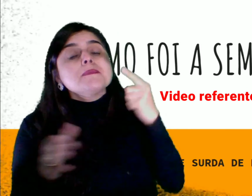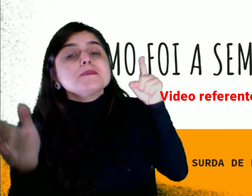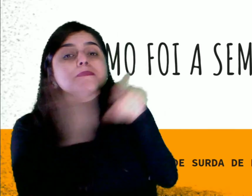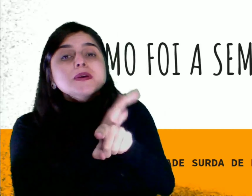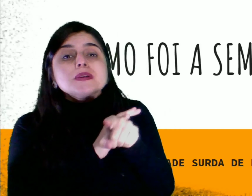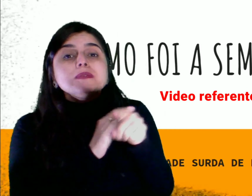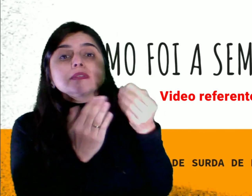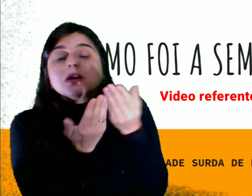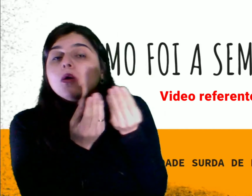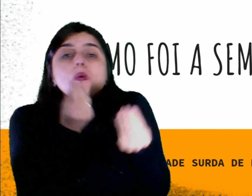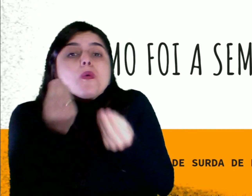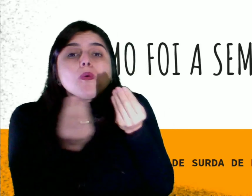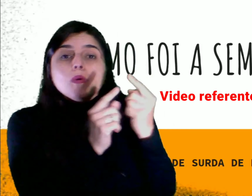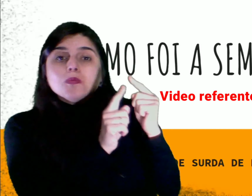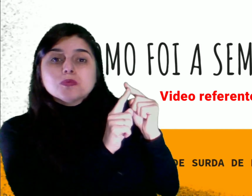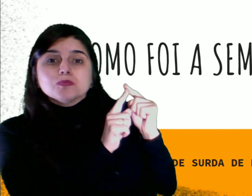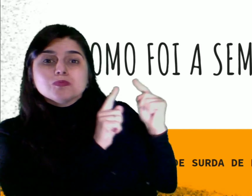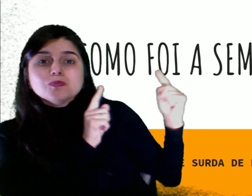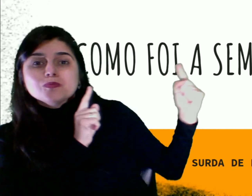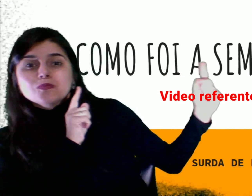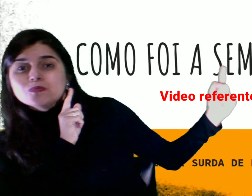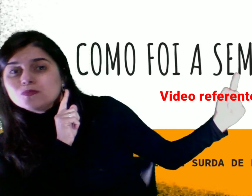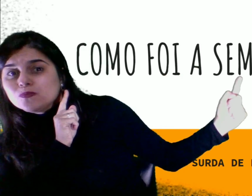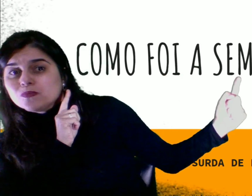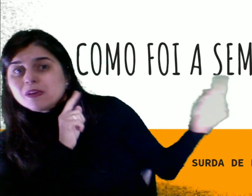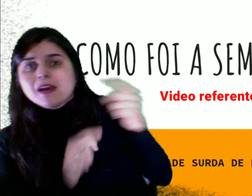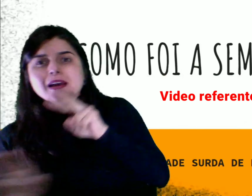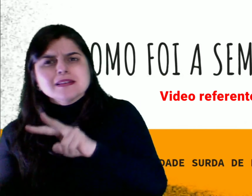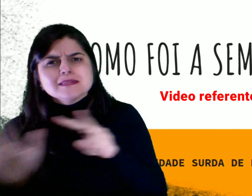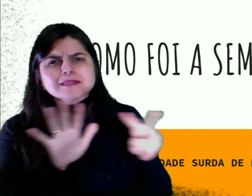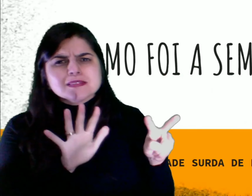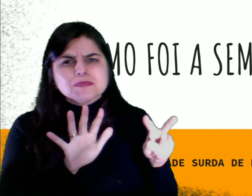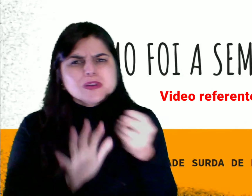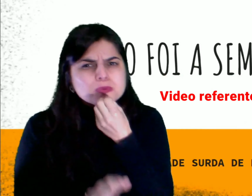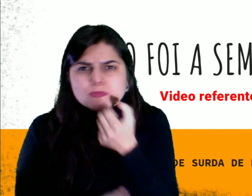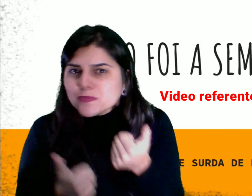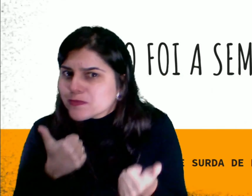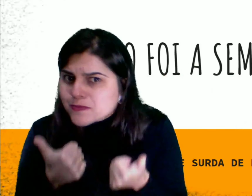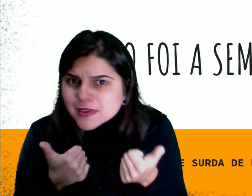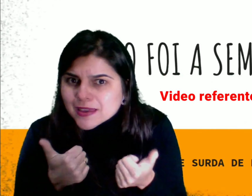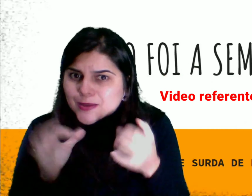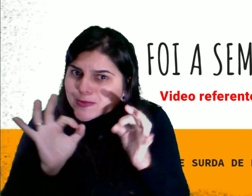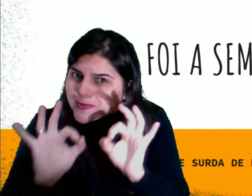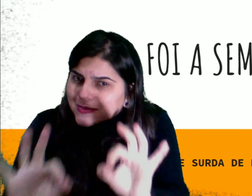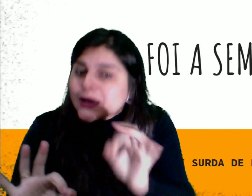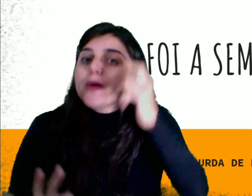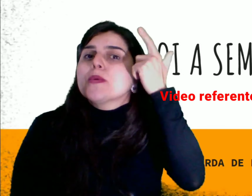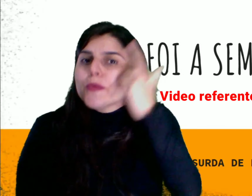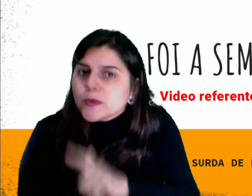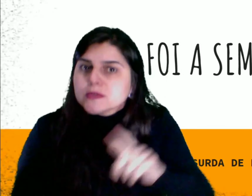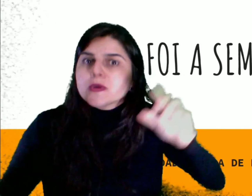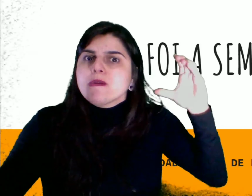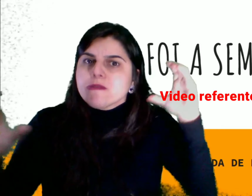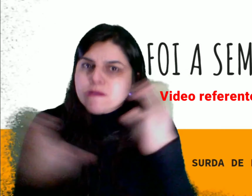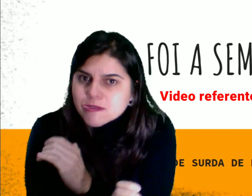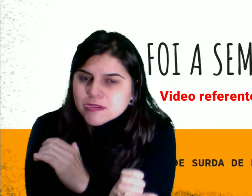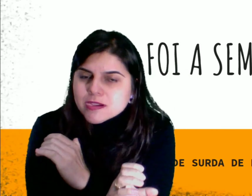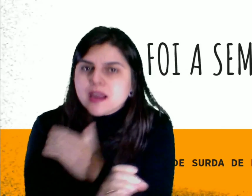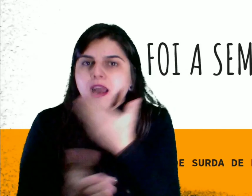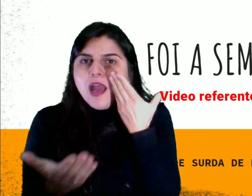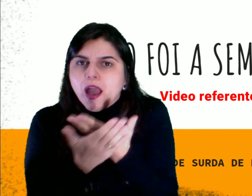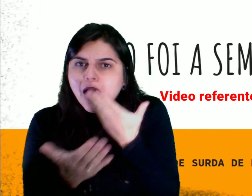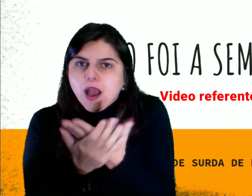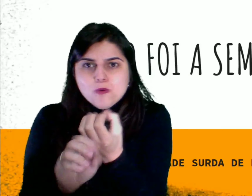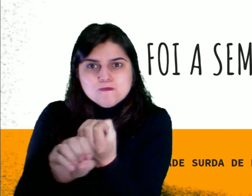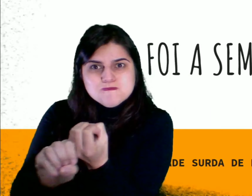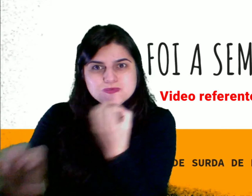Então, lembrando que é só um curto vídeo, né, para que a gente possa conversar um pouquinho sobre como está sendo esse projeto